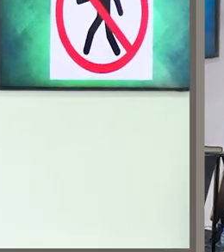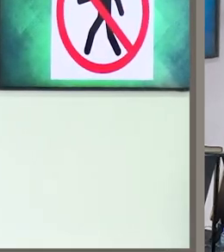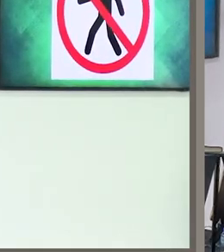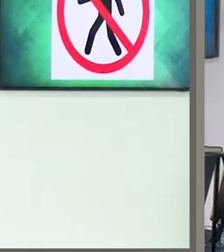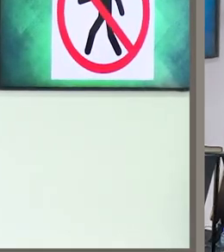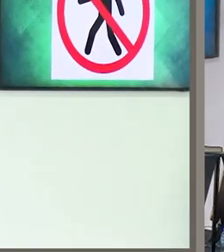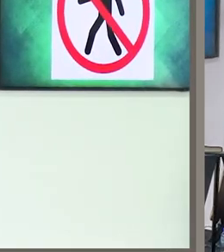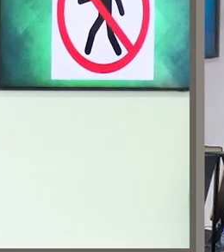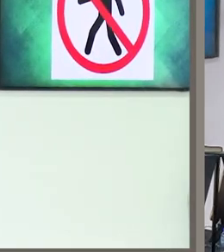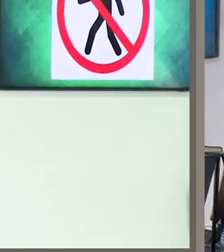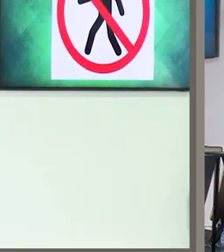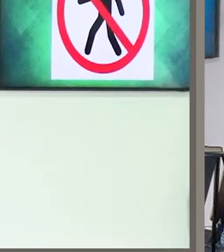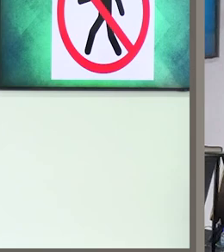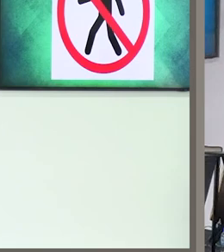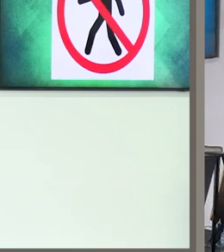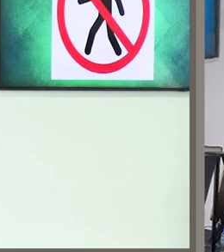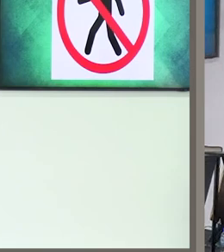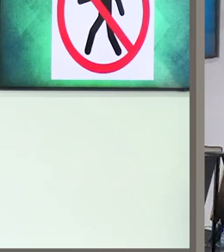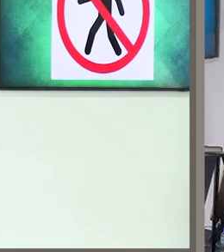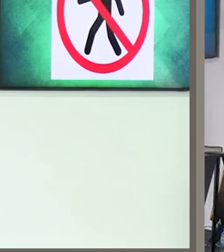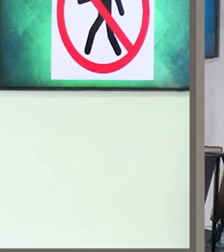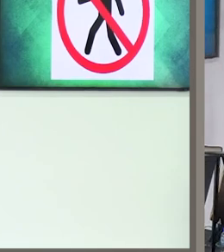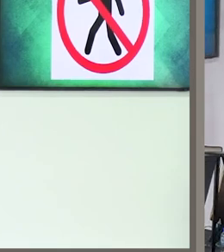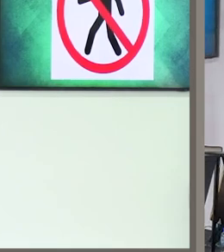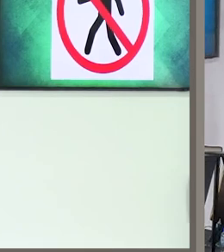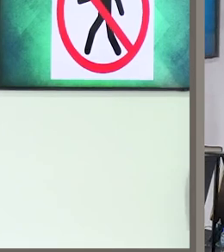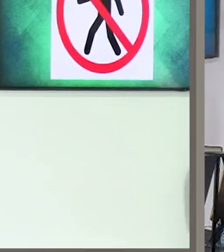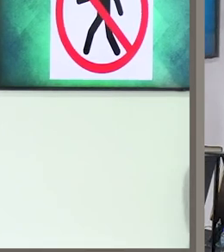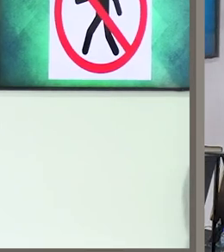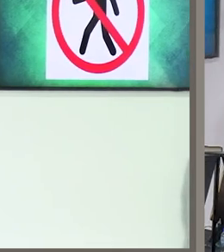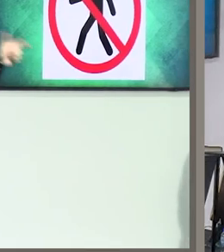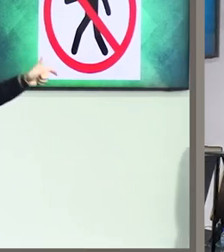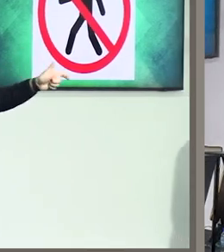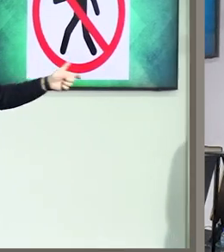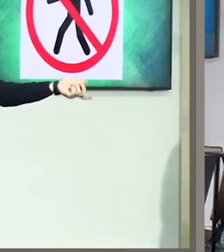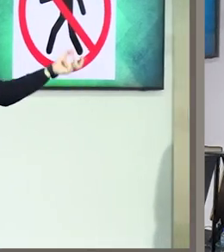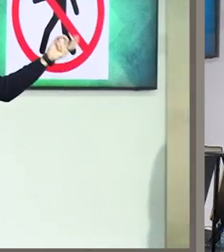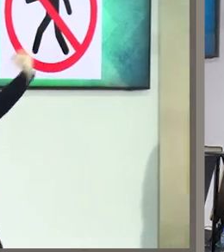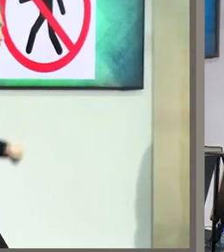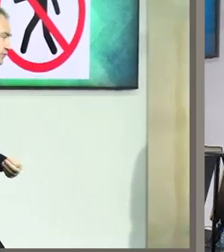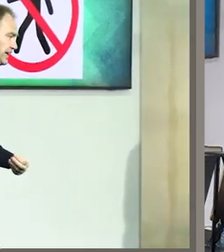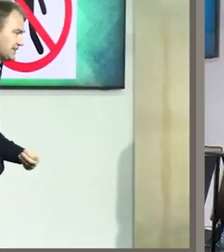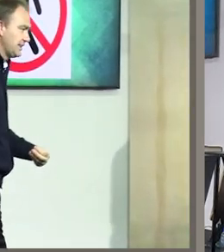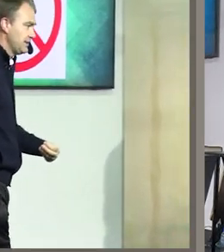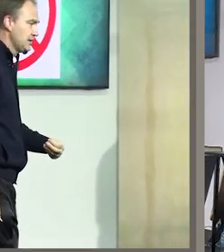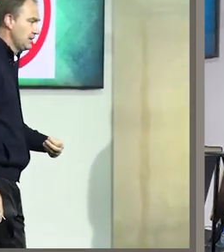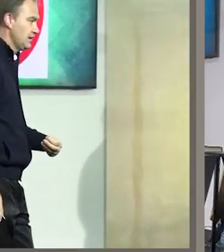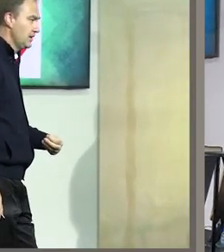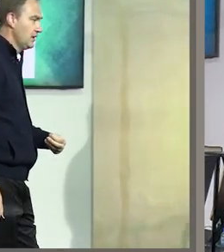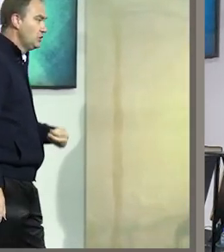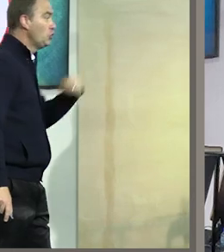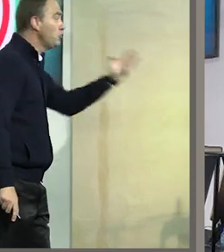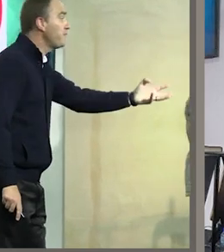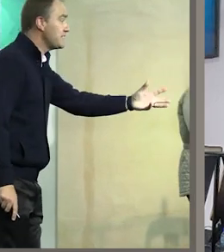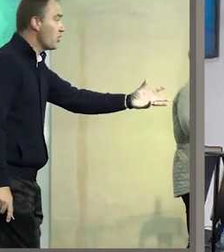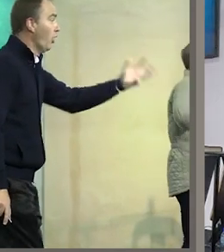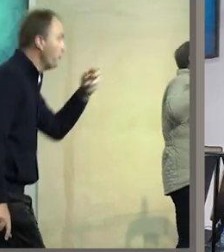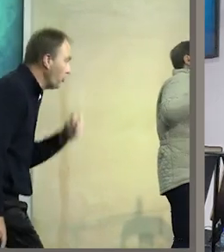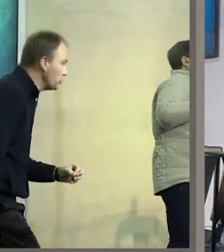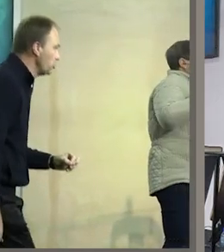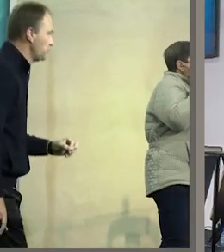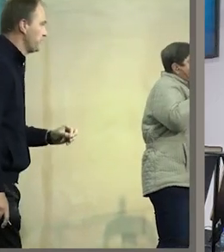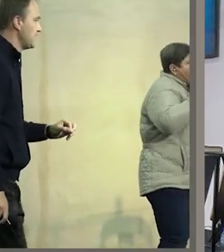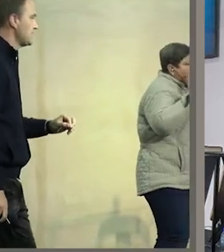nie in dieselfde struik trap as wat die disciples doen, om wetend of onwetend, doelbewus